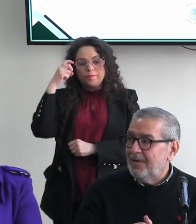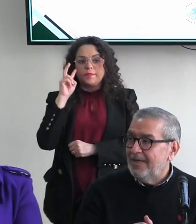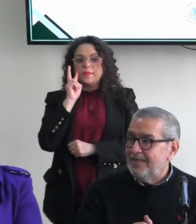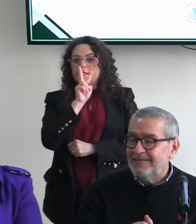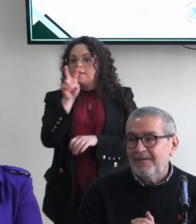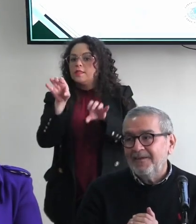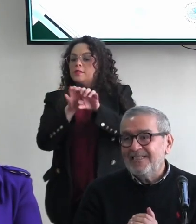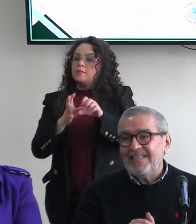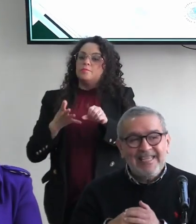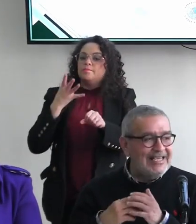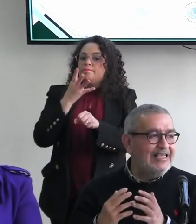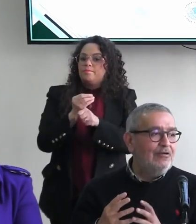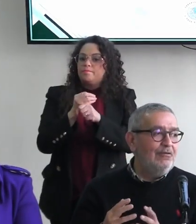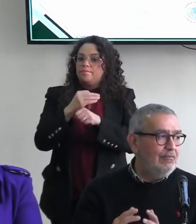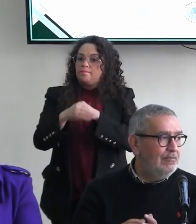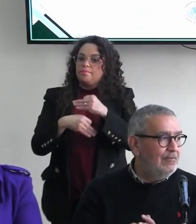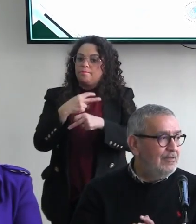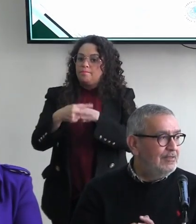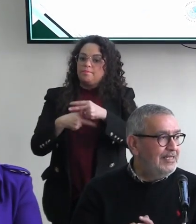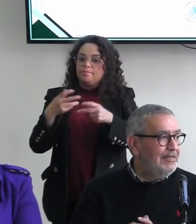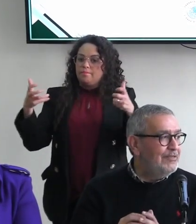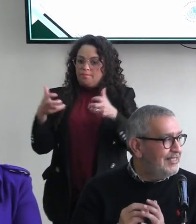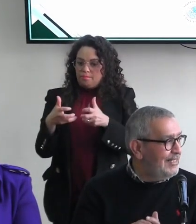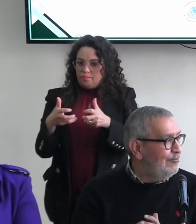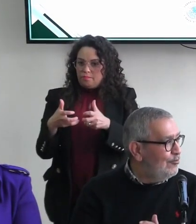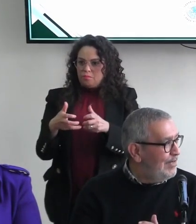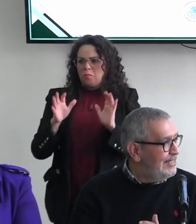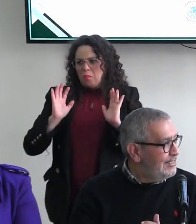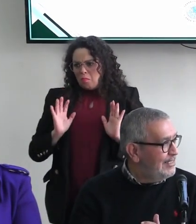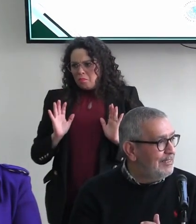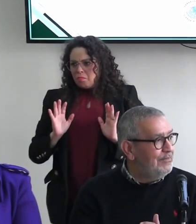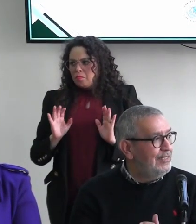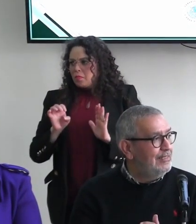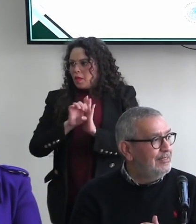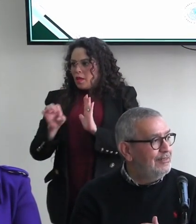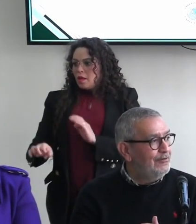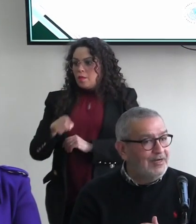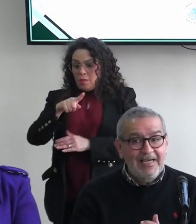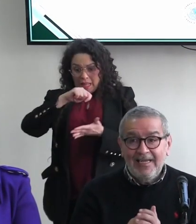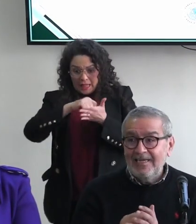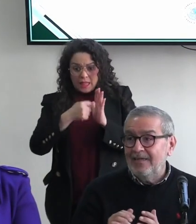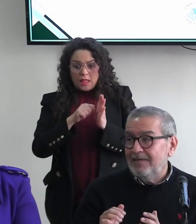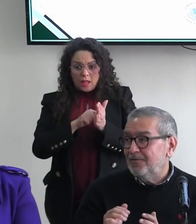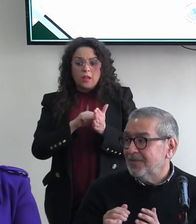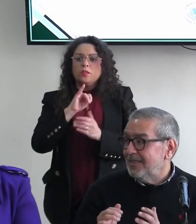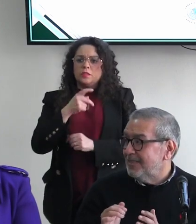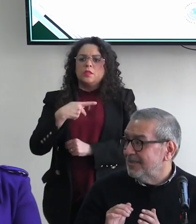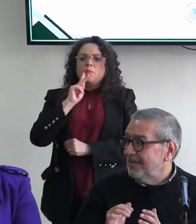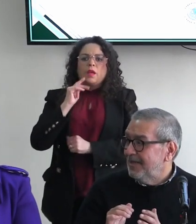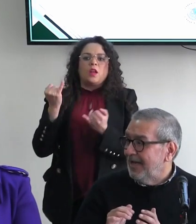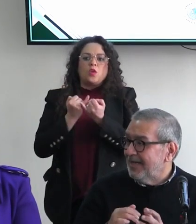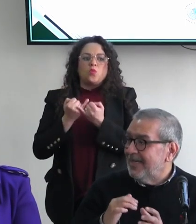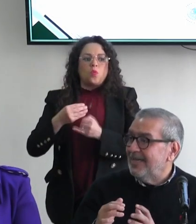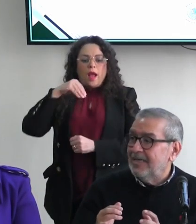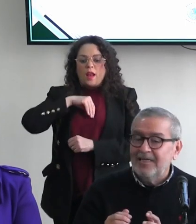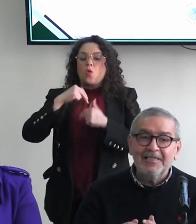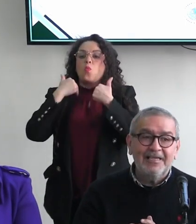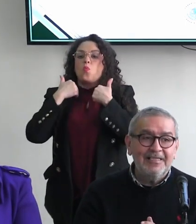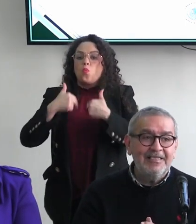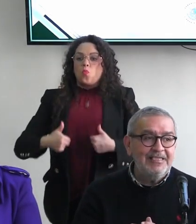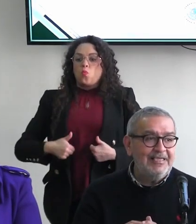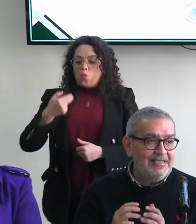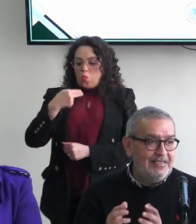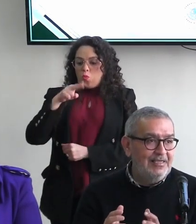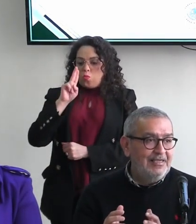digamos, sea técnico, tenemos que tener un humanista también. Ojalá ustedes agreguen a